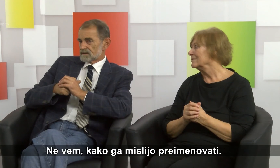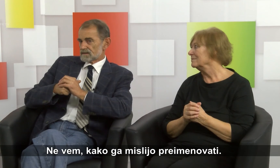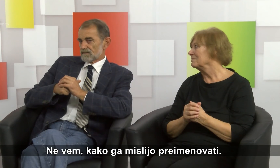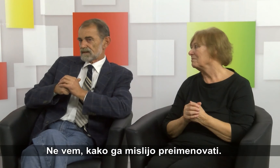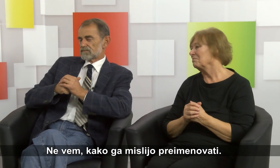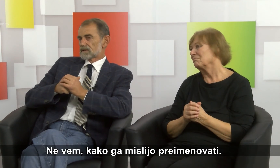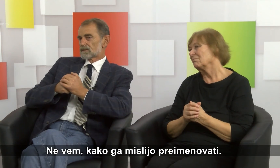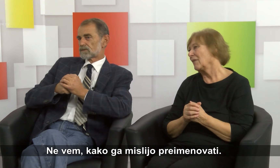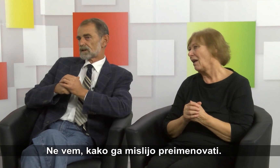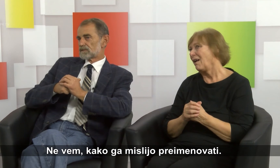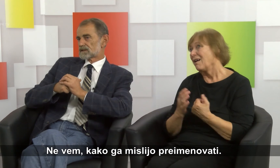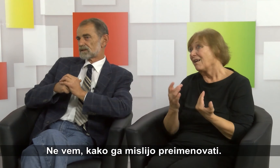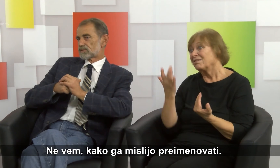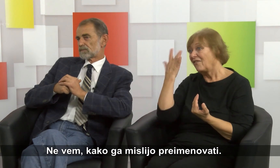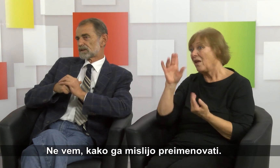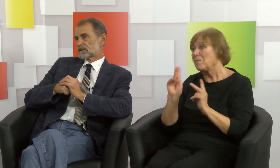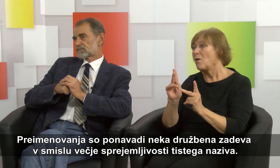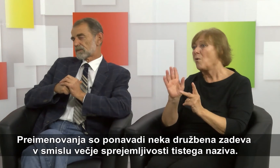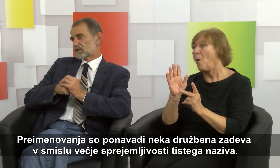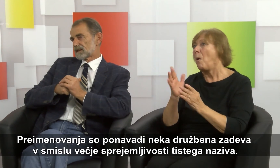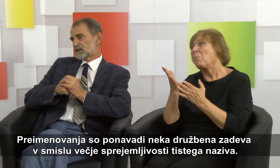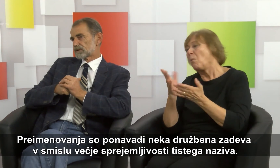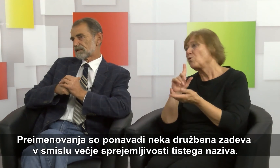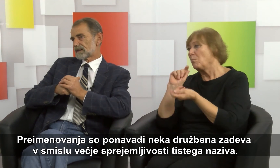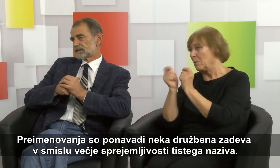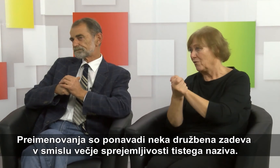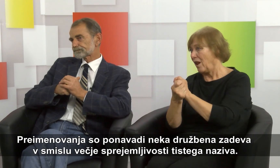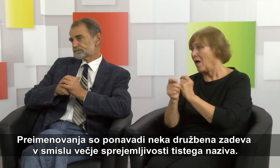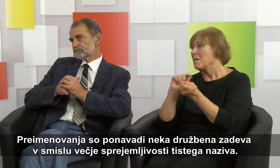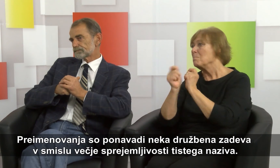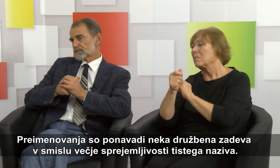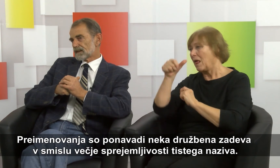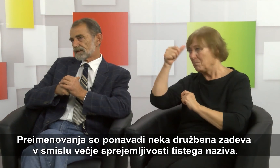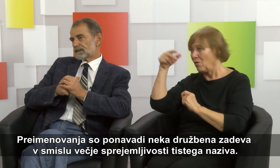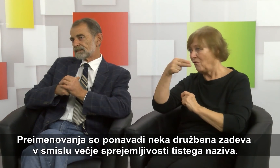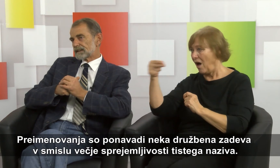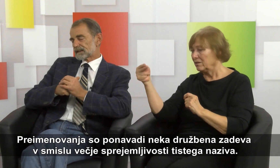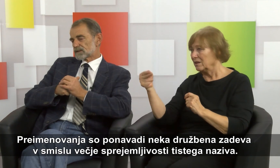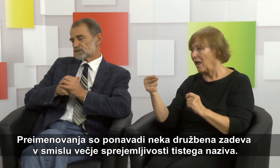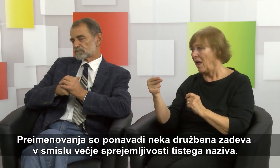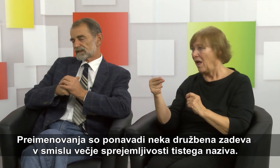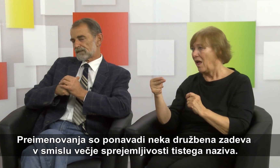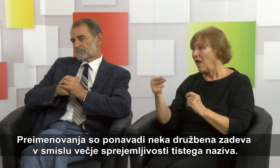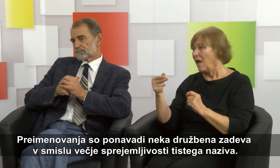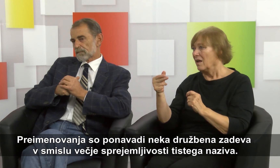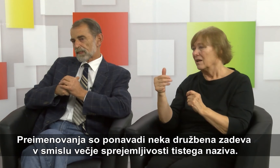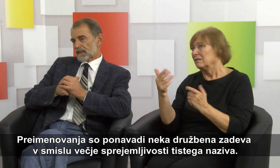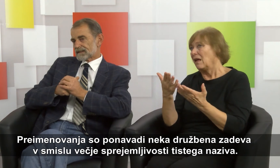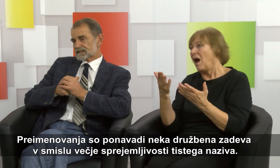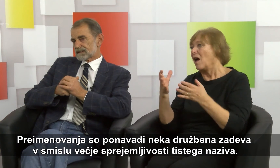Ne vem, kako ga mislijo preimenovati. Preimenovanje je ponavadi neka družbena